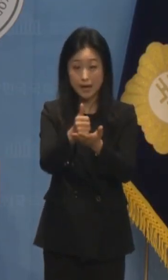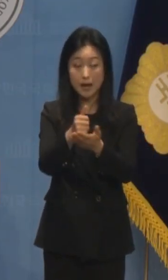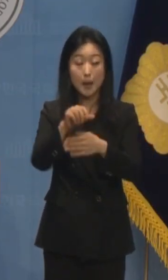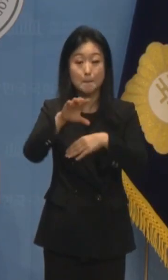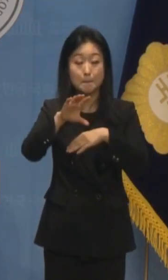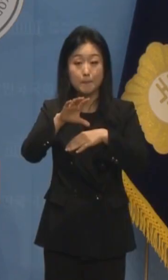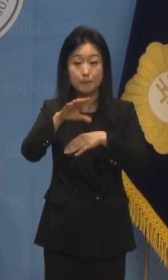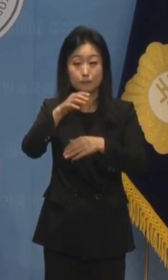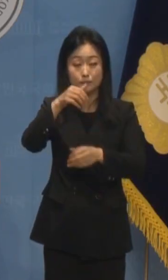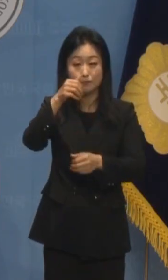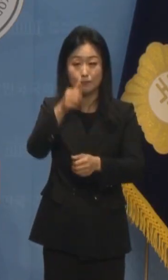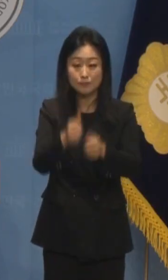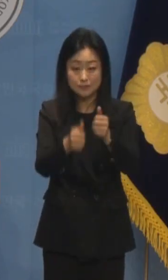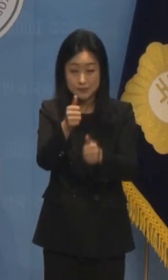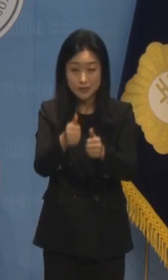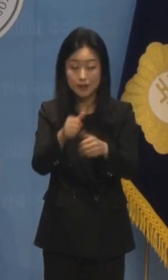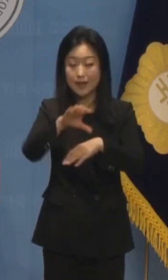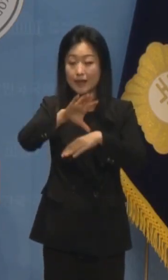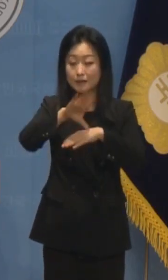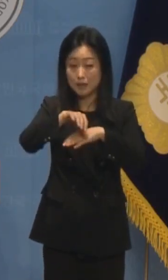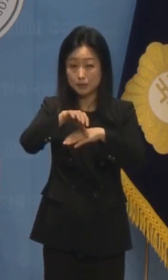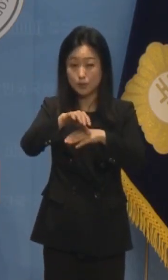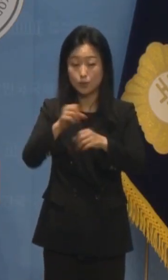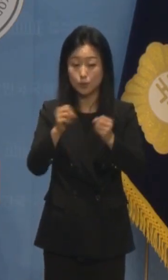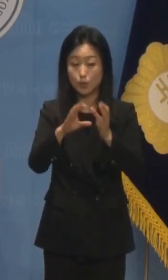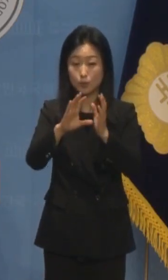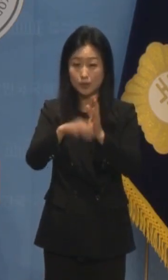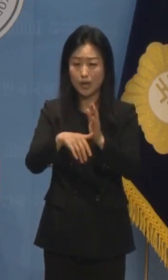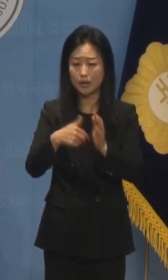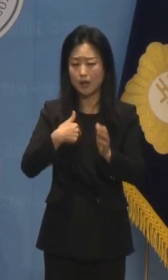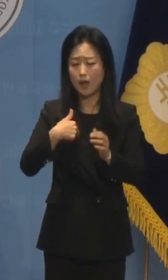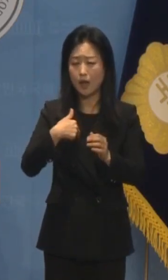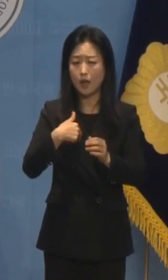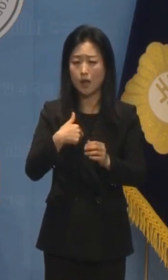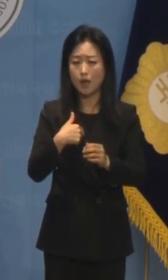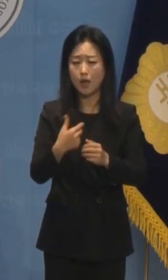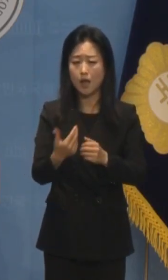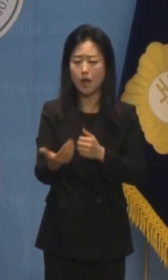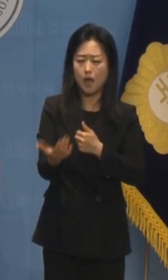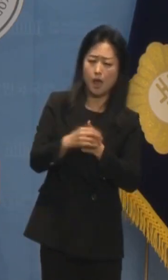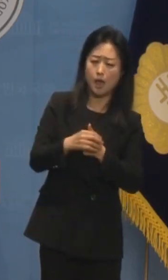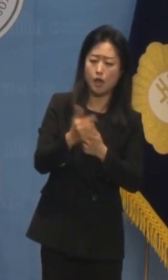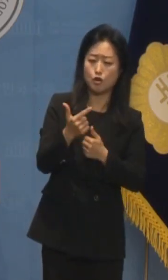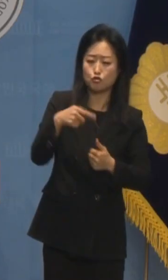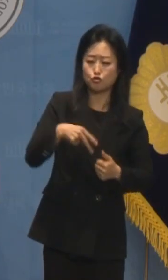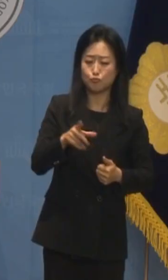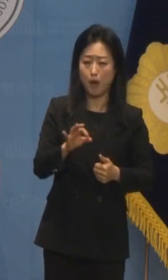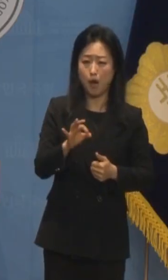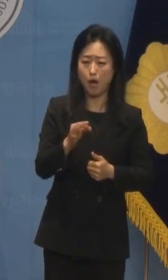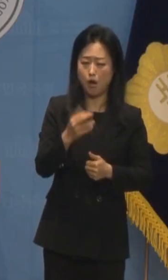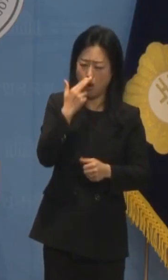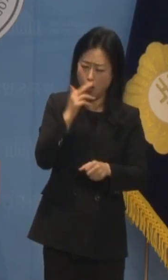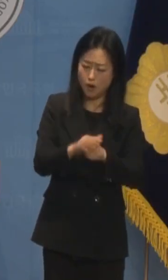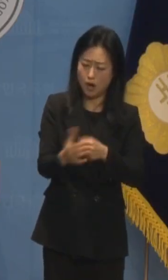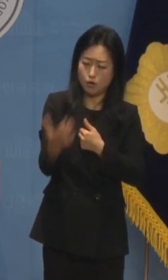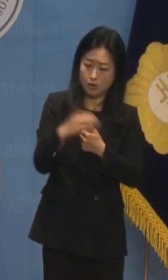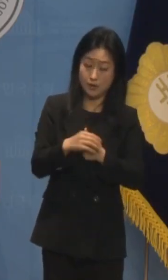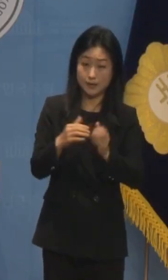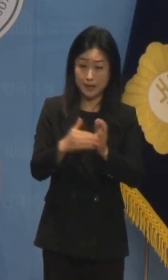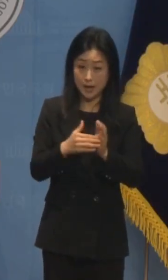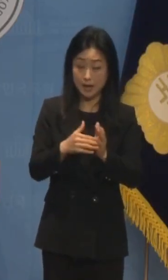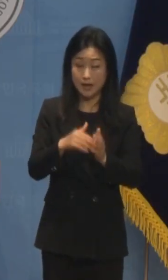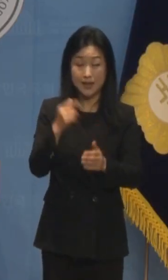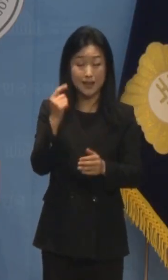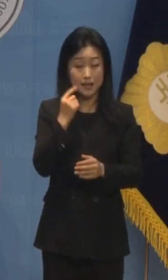방송 토론회에서 누명을 썼다고 한 발언이 같은 해 12월 공직선거법상